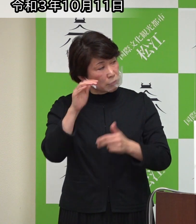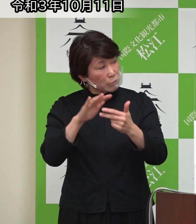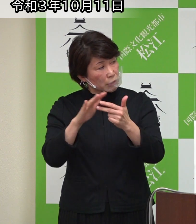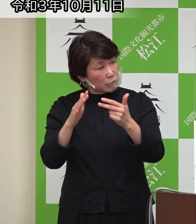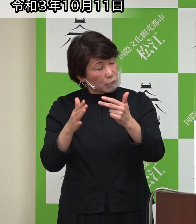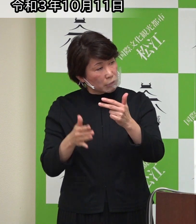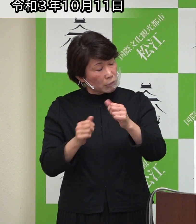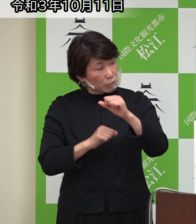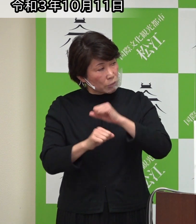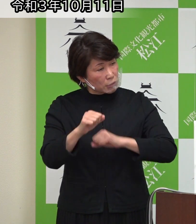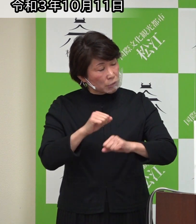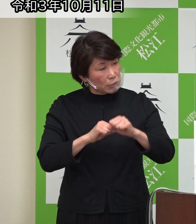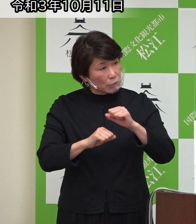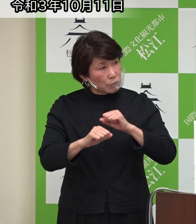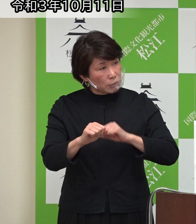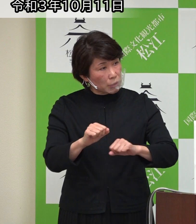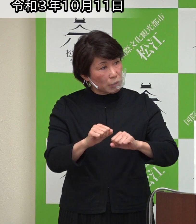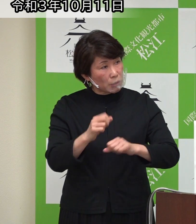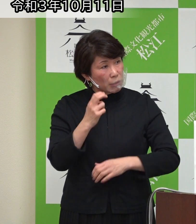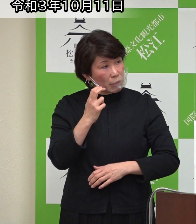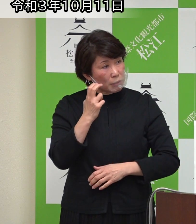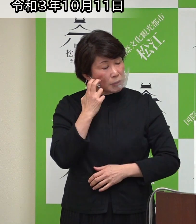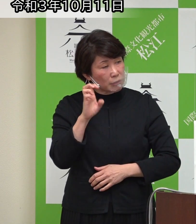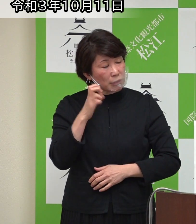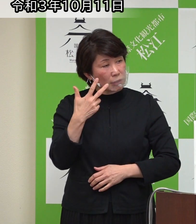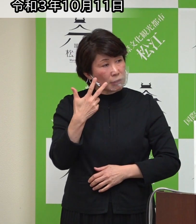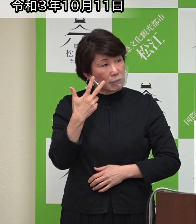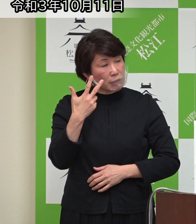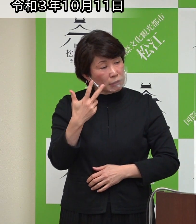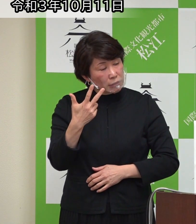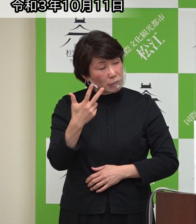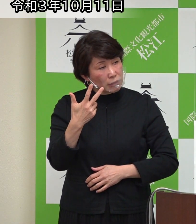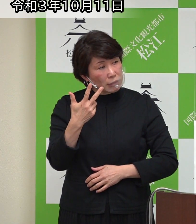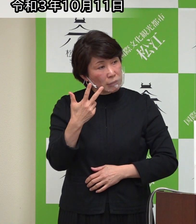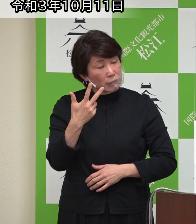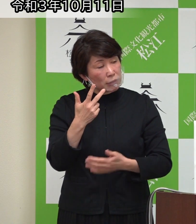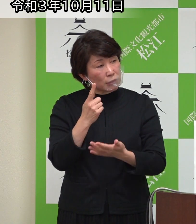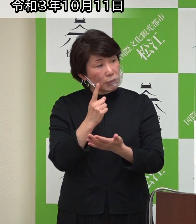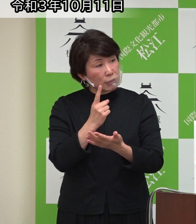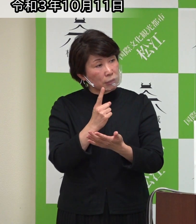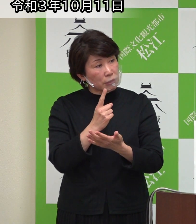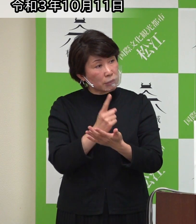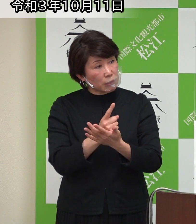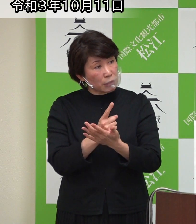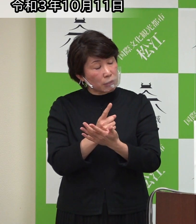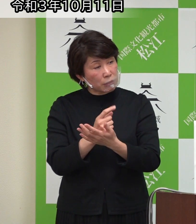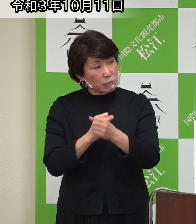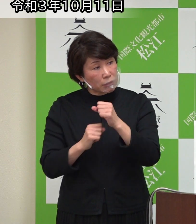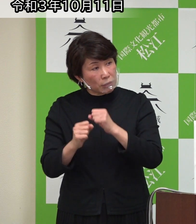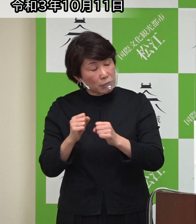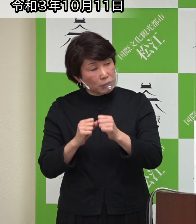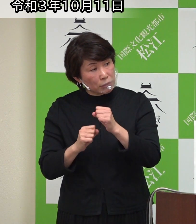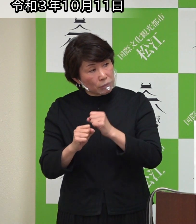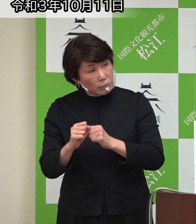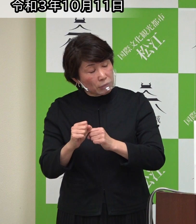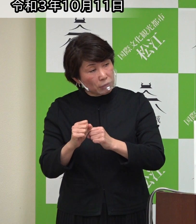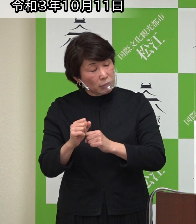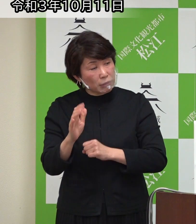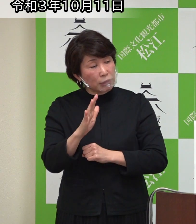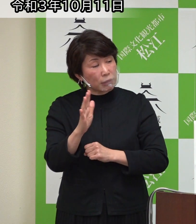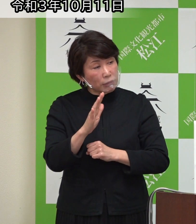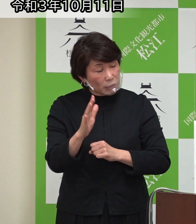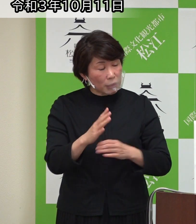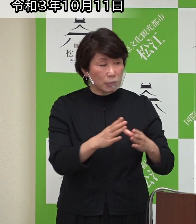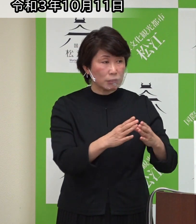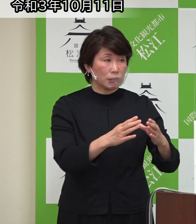のものはあの松江市がまあ独自にやってたものというよりはあの、はい、割と全国の自治体にもあ